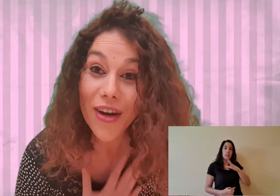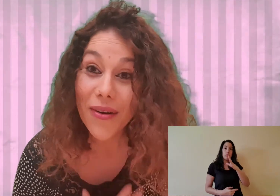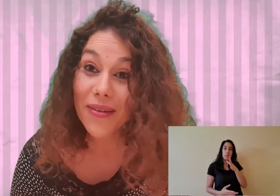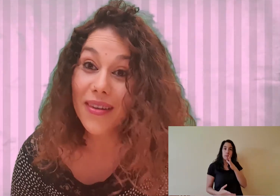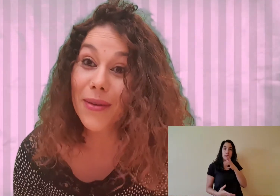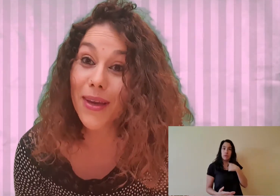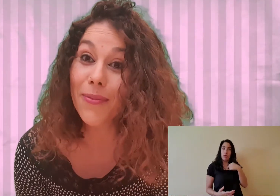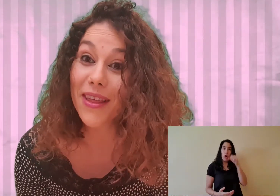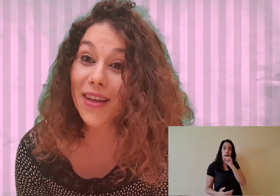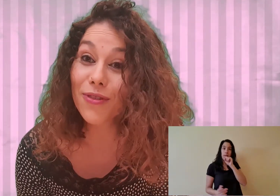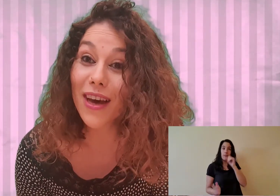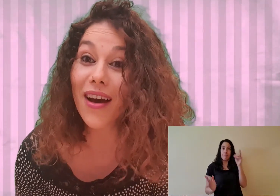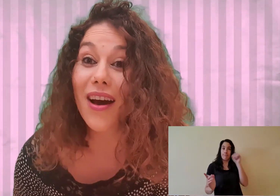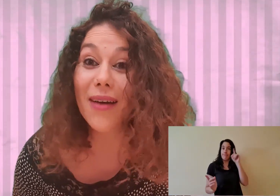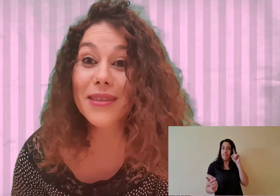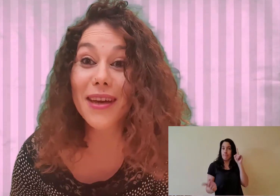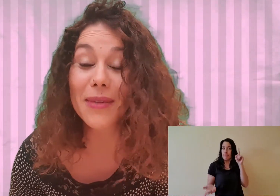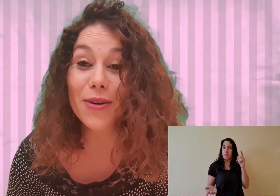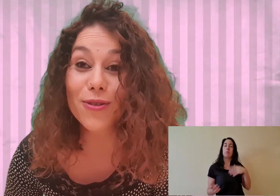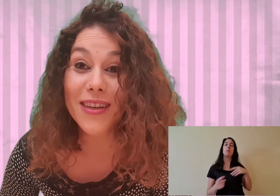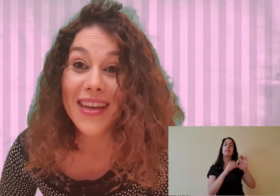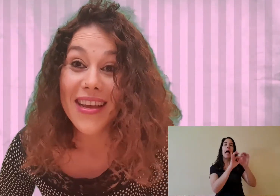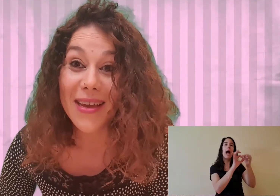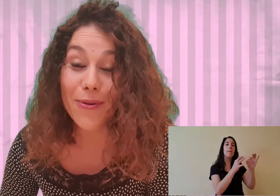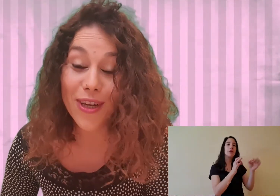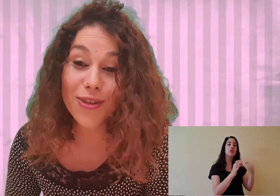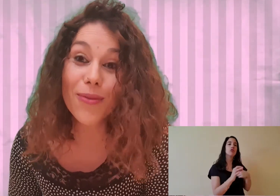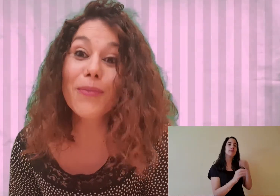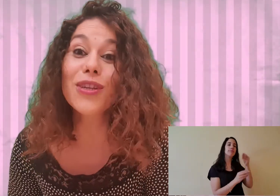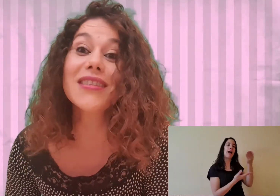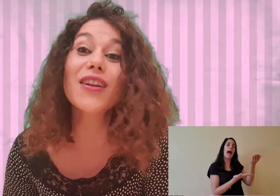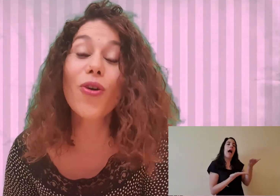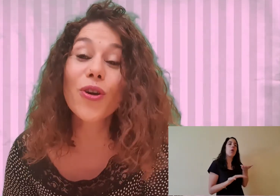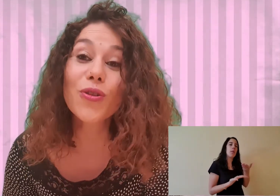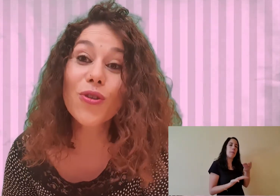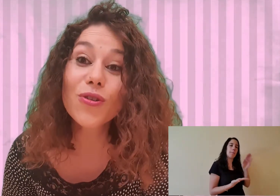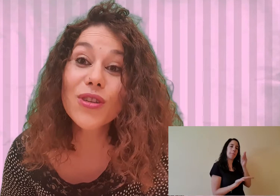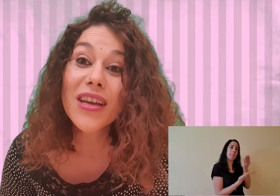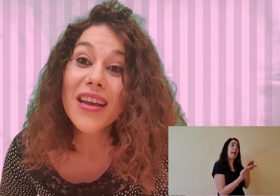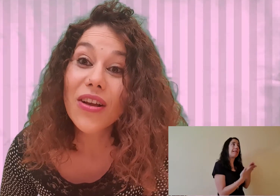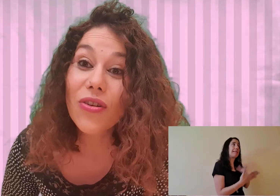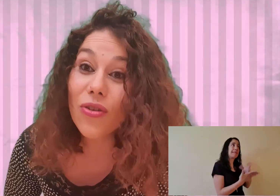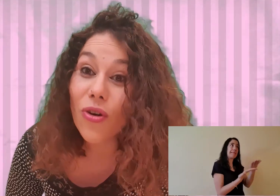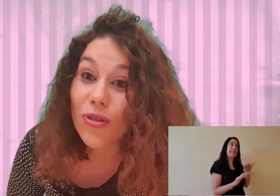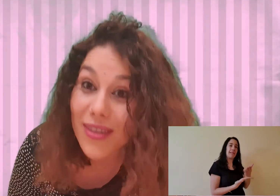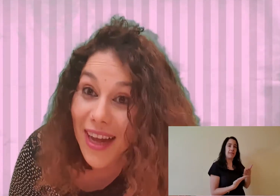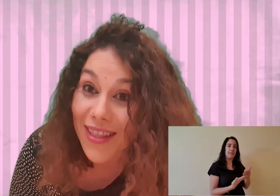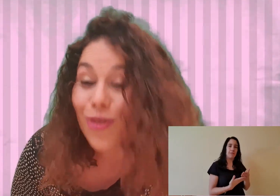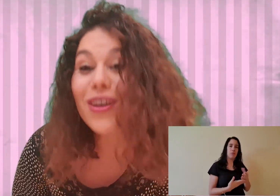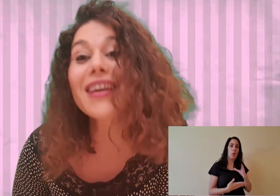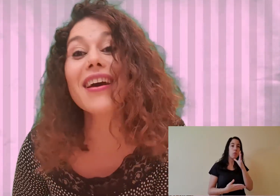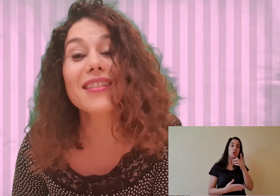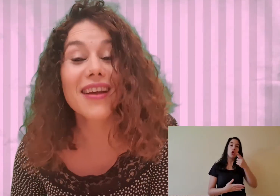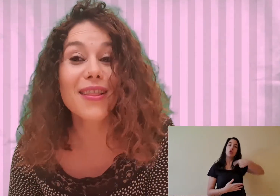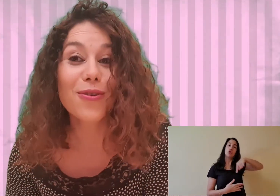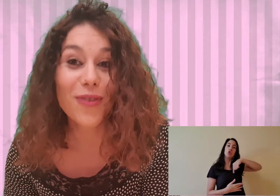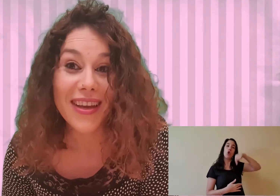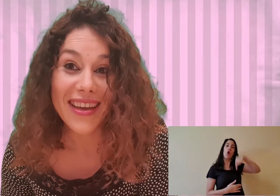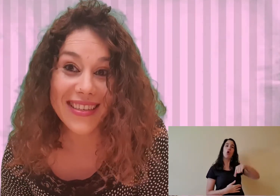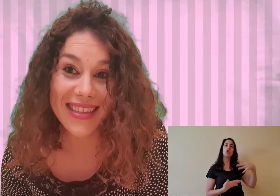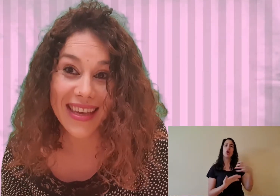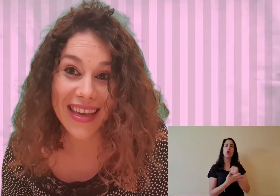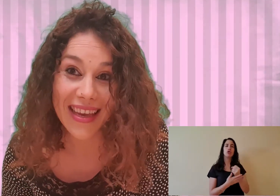cantar y voy a pedir ayuda a mis amigos. Y por eso vamos a estar hoy todos contando y